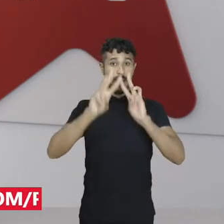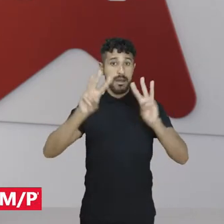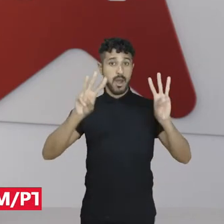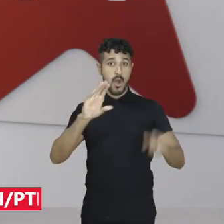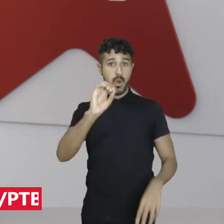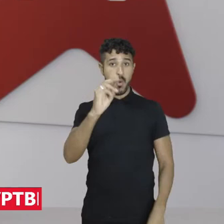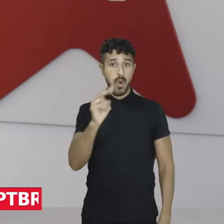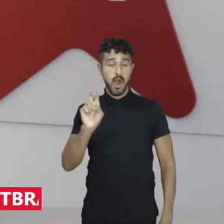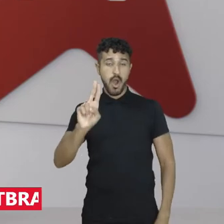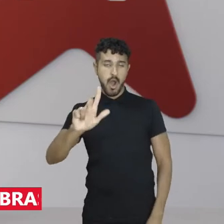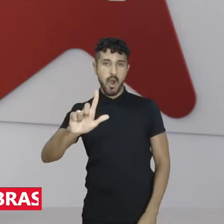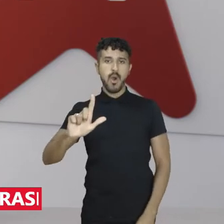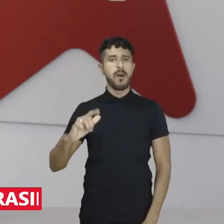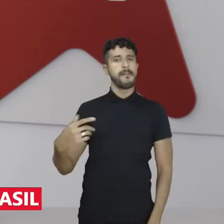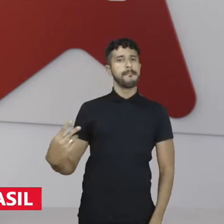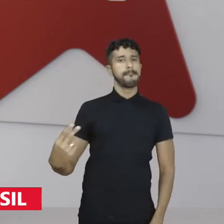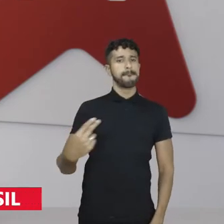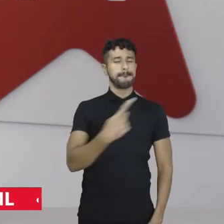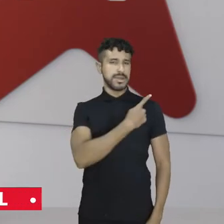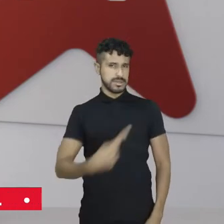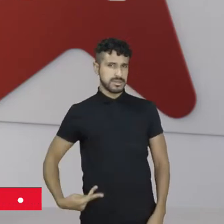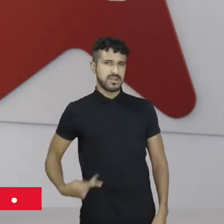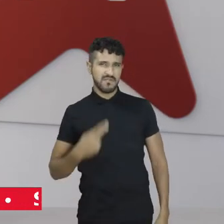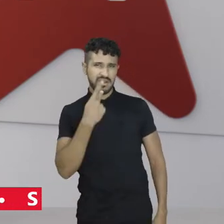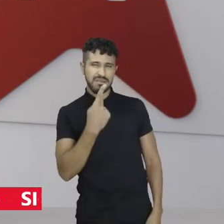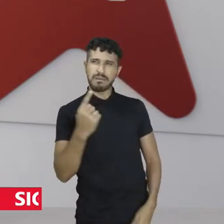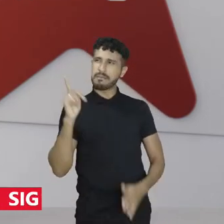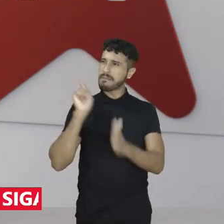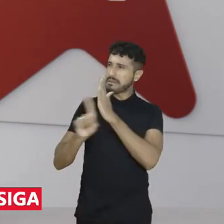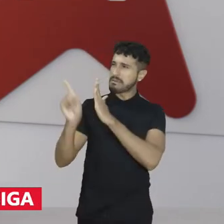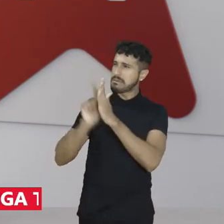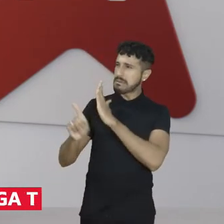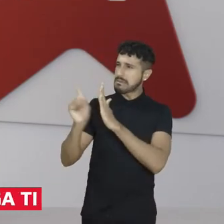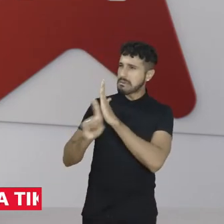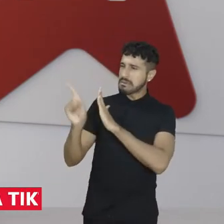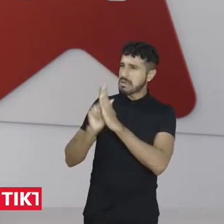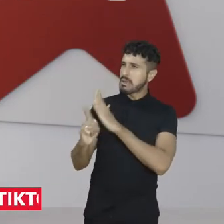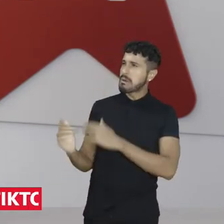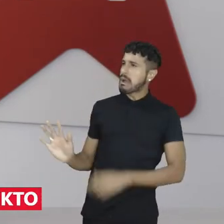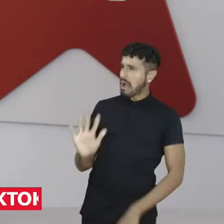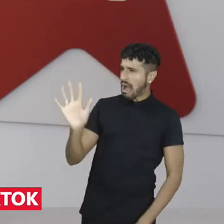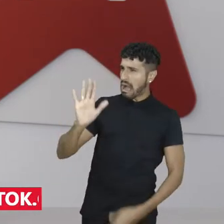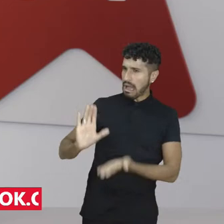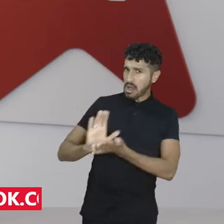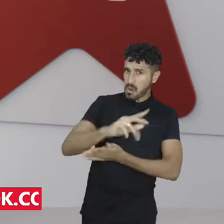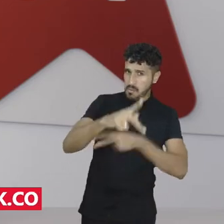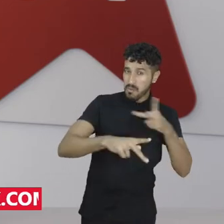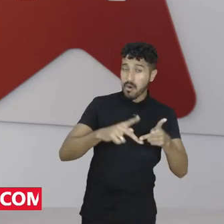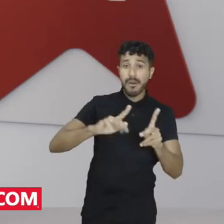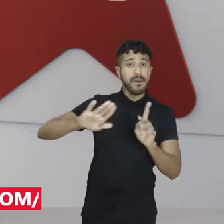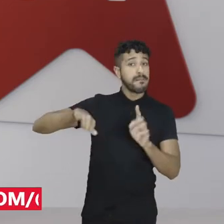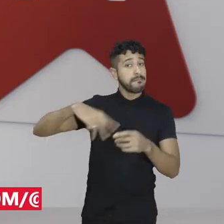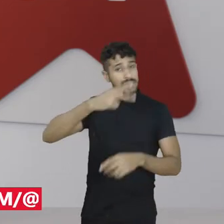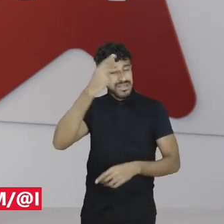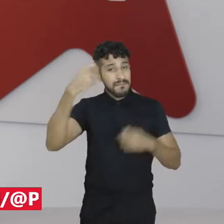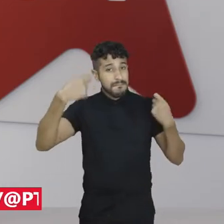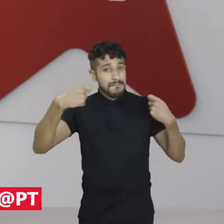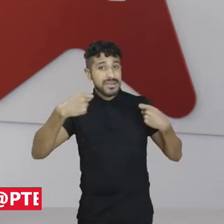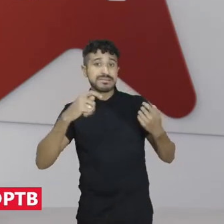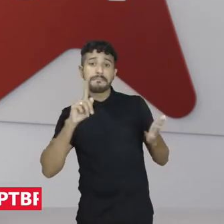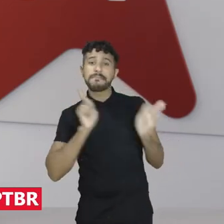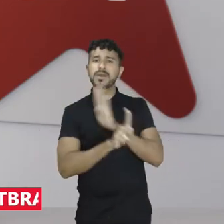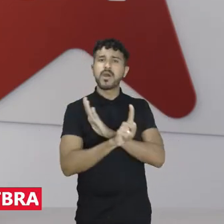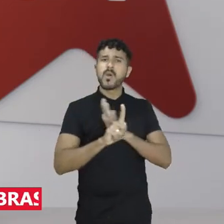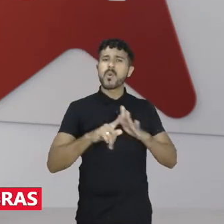o presidente falou que, ao invés de perguntarem quanto vai custar investir no povo, deveriam perguntar quanto custou